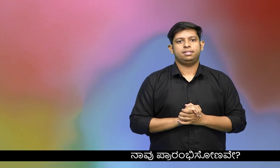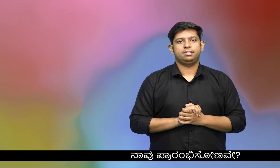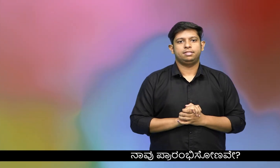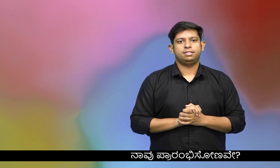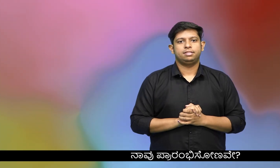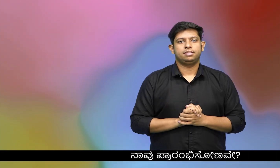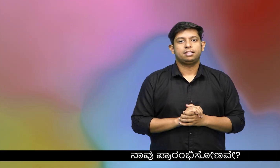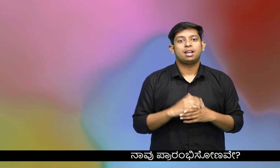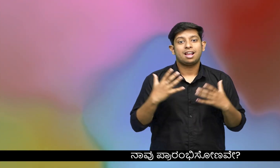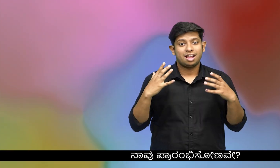ನಾವು ಪ್ರಾರಂಭಿಸೋಣವೇ?